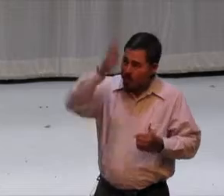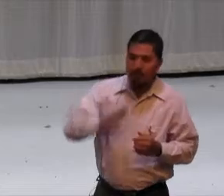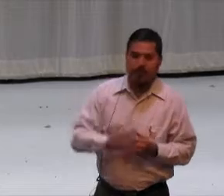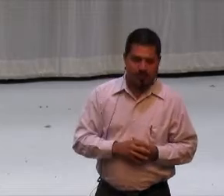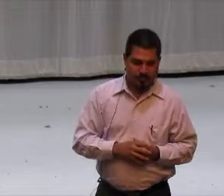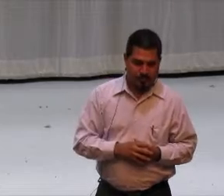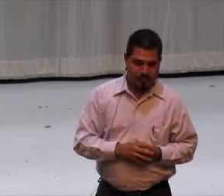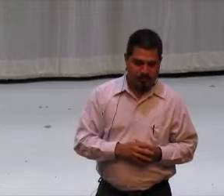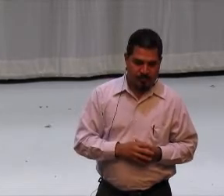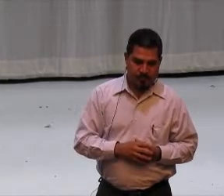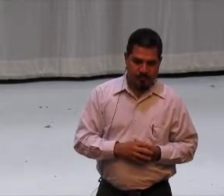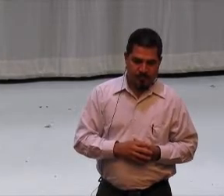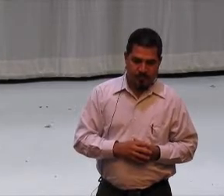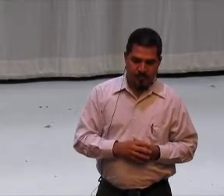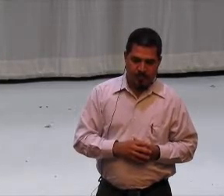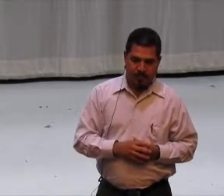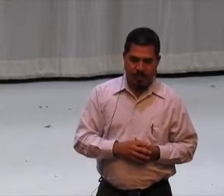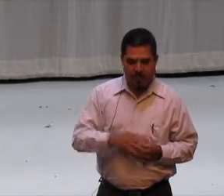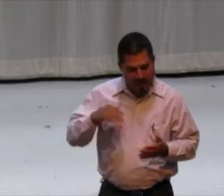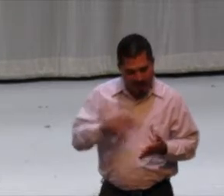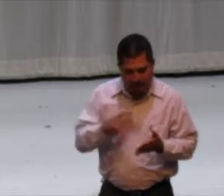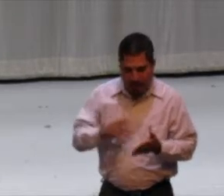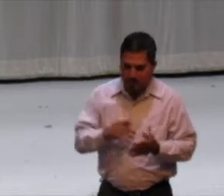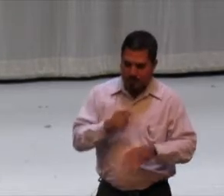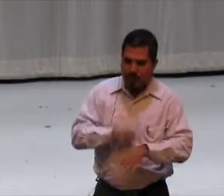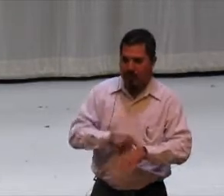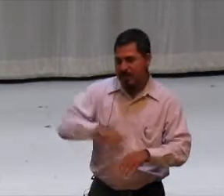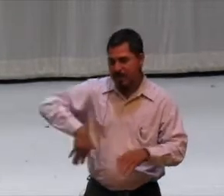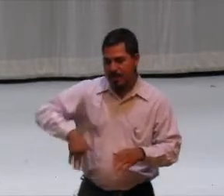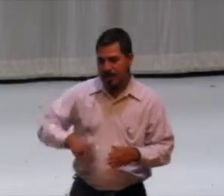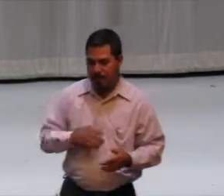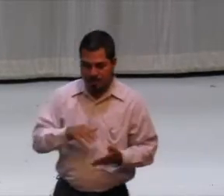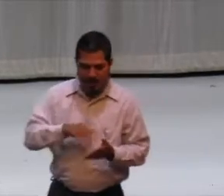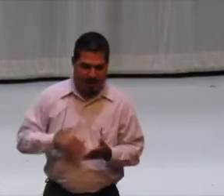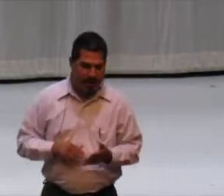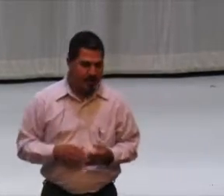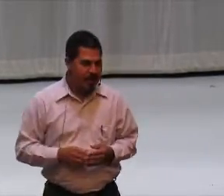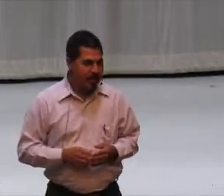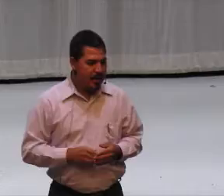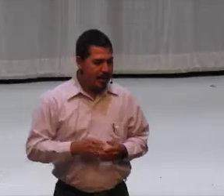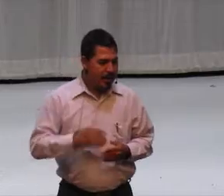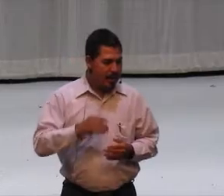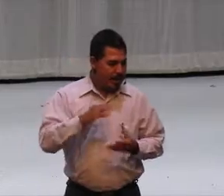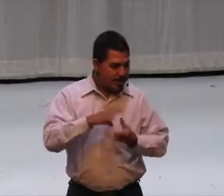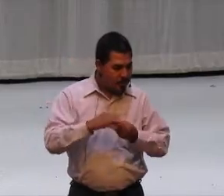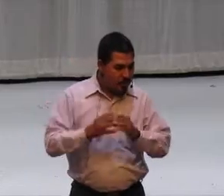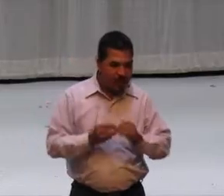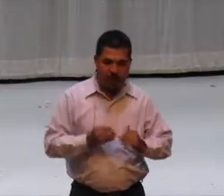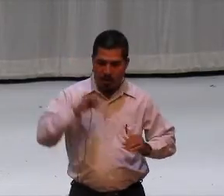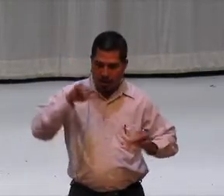Dios. Si leyéramos, y por falta de tiempo no vamos a leer, la historia de